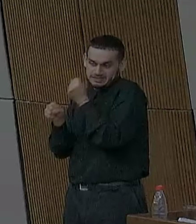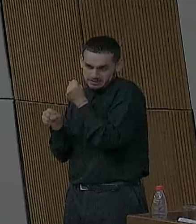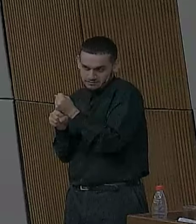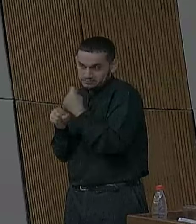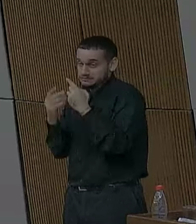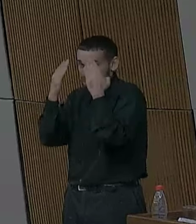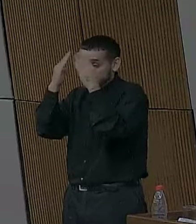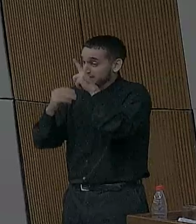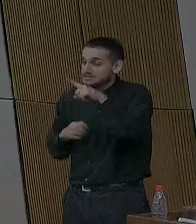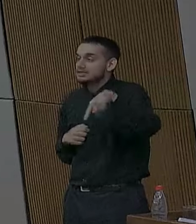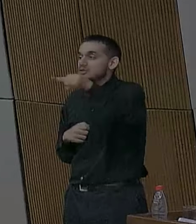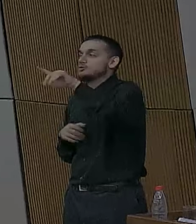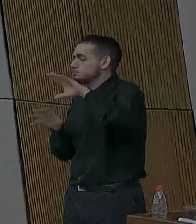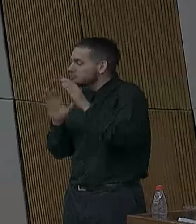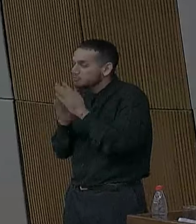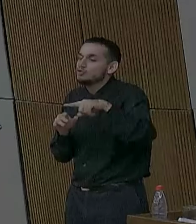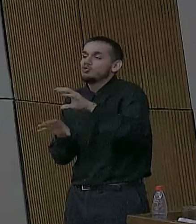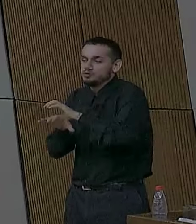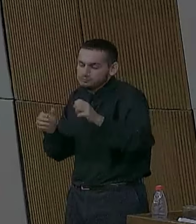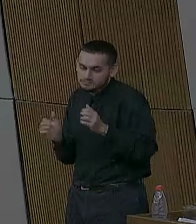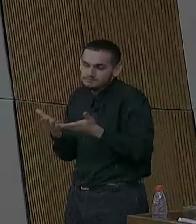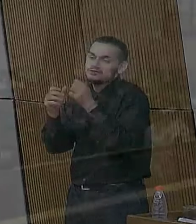gracias a todos y sigamos adelante.